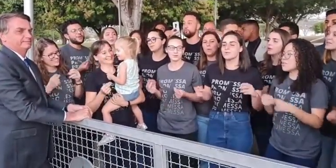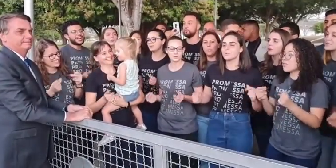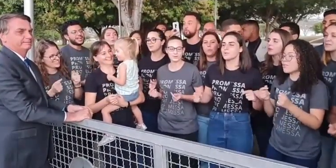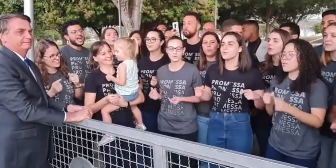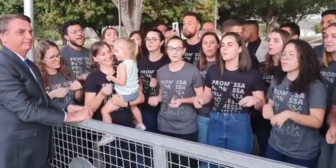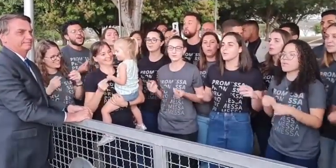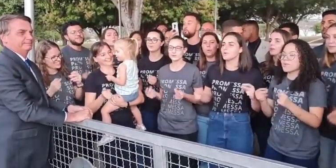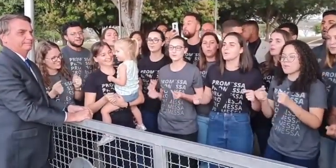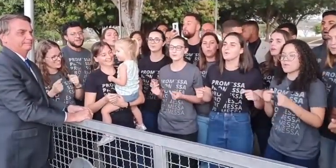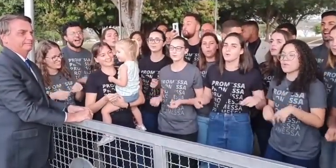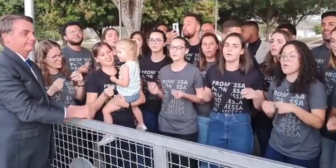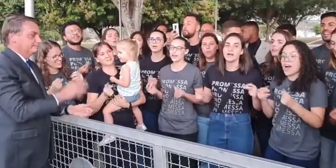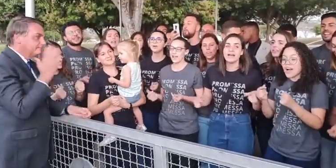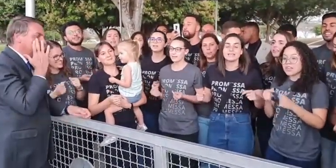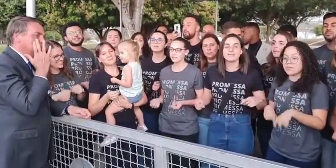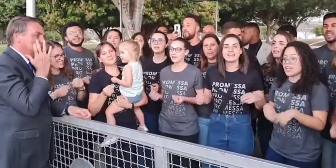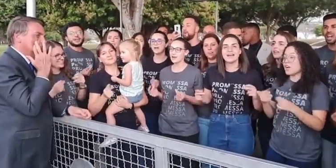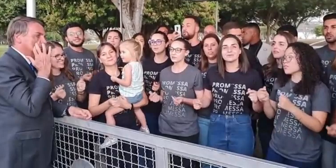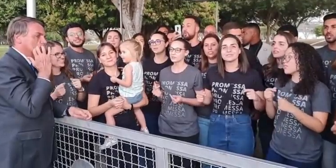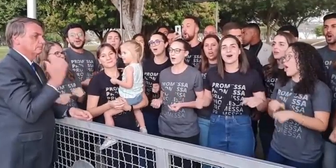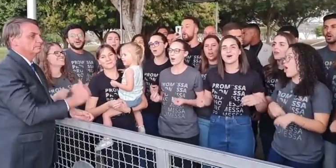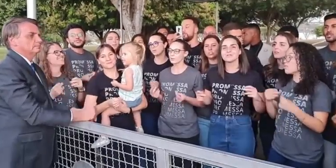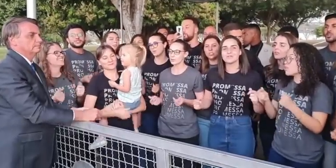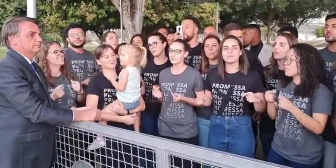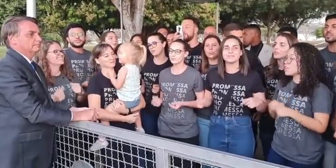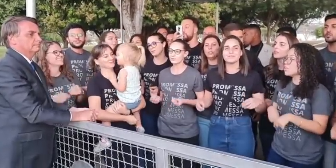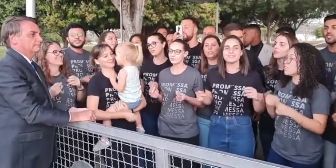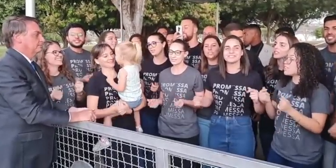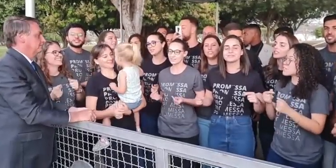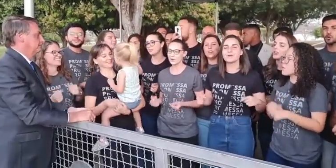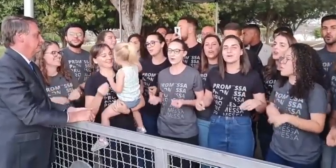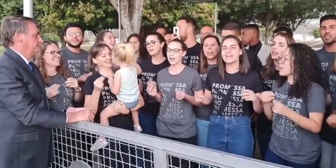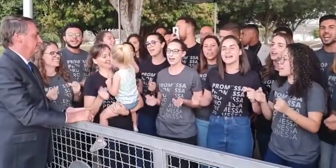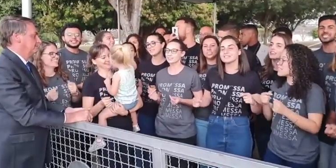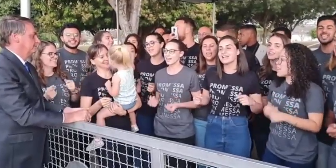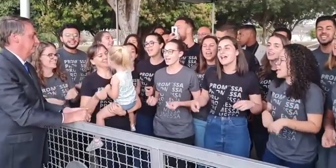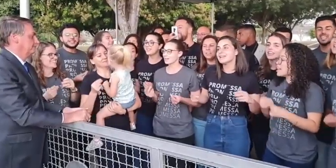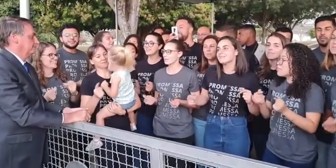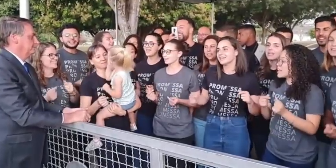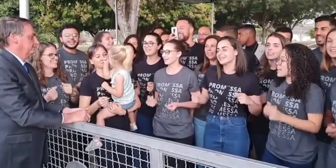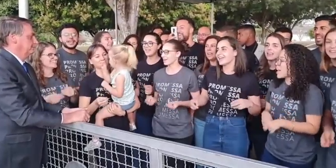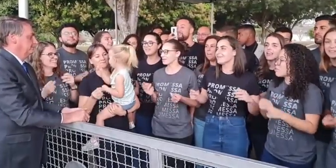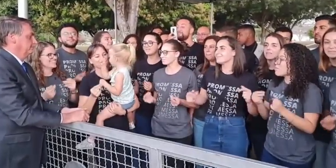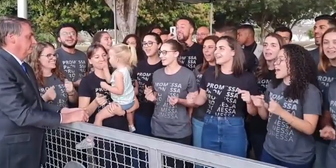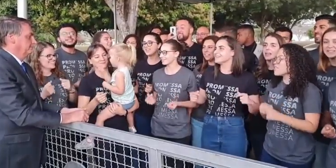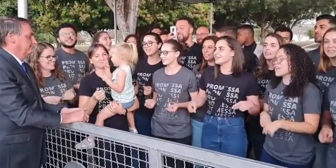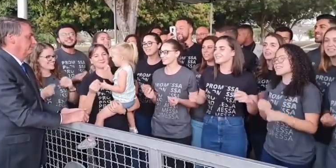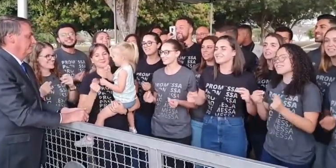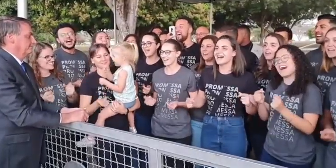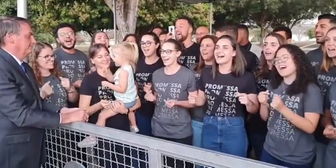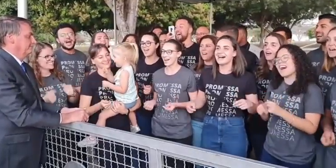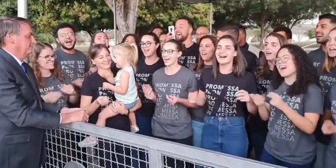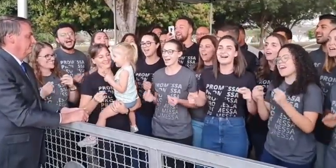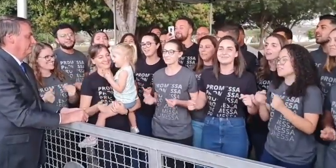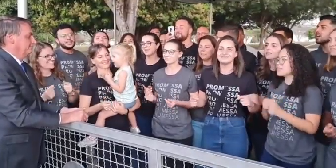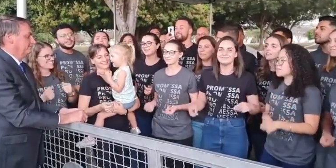que acalma o mar. Que brilha o sol sobre nuvens escuras. Liberta quem preso está. Ele